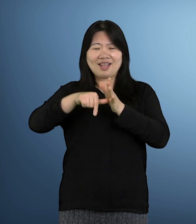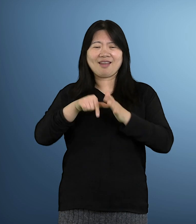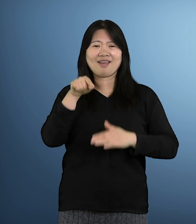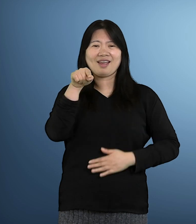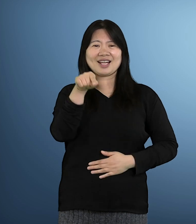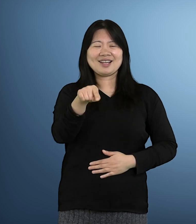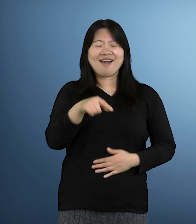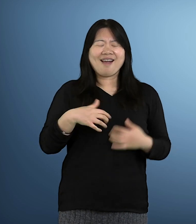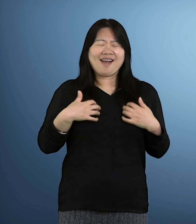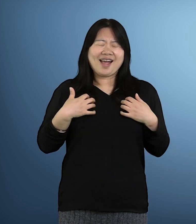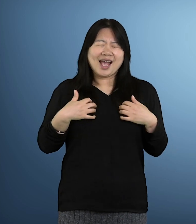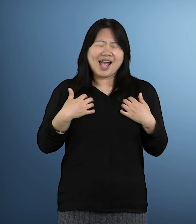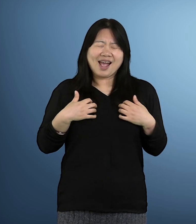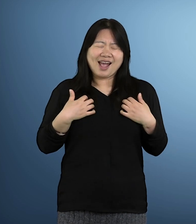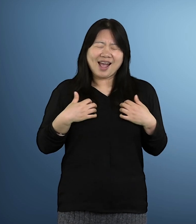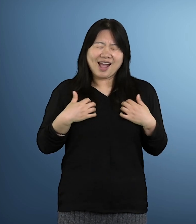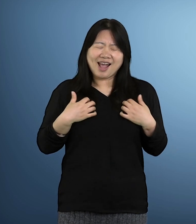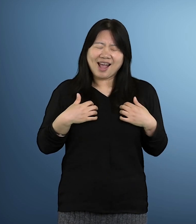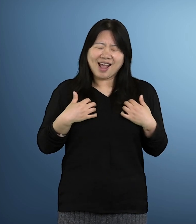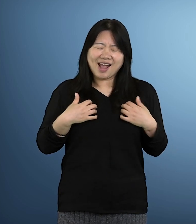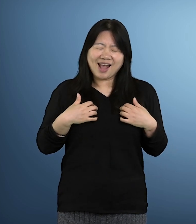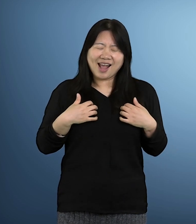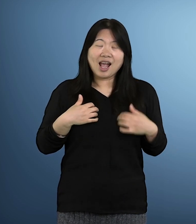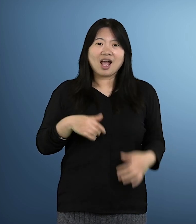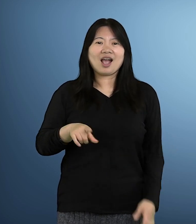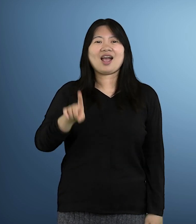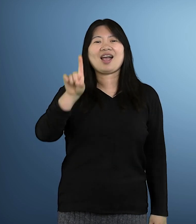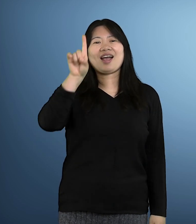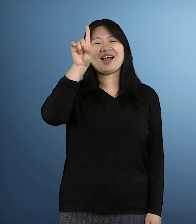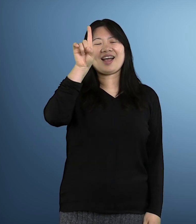그 희열만큼은 어떤 것도